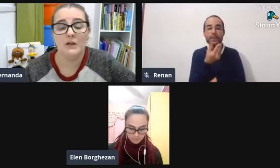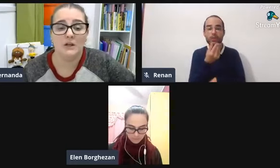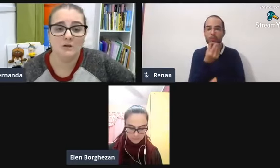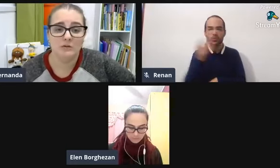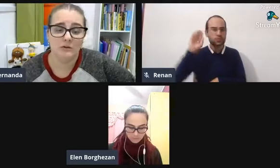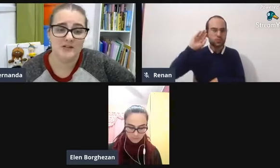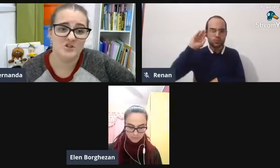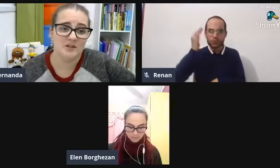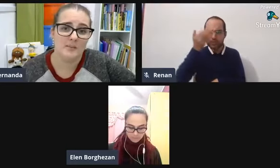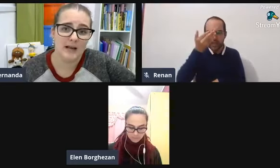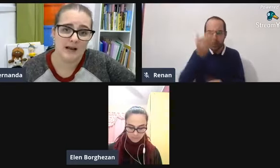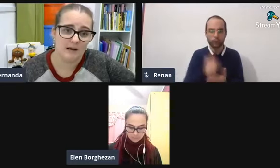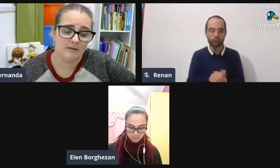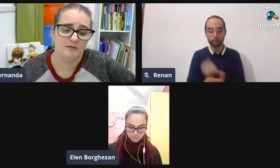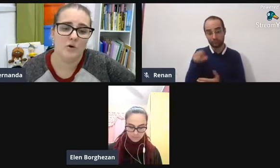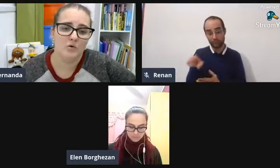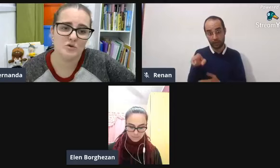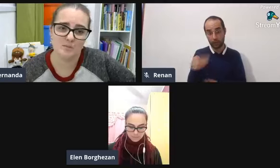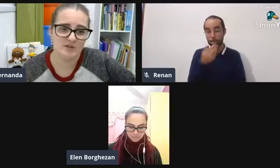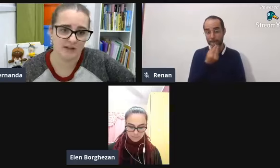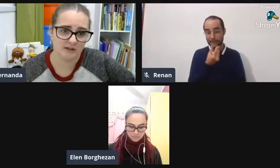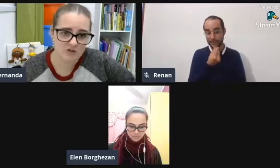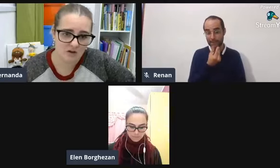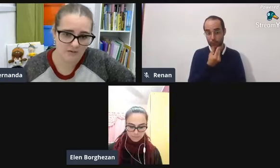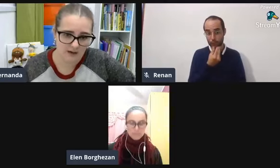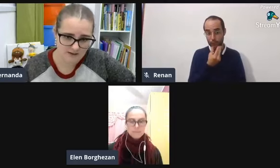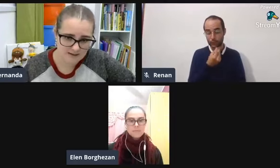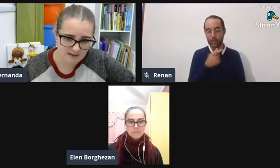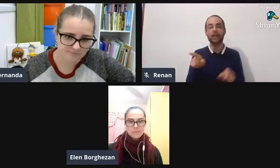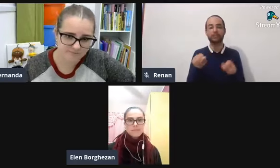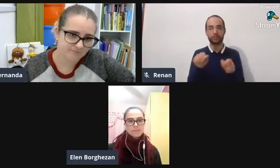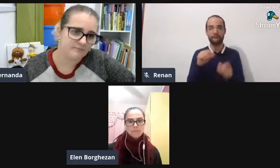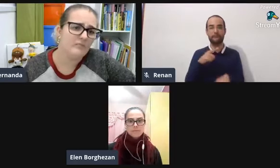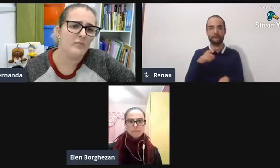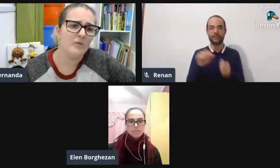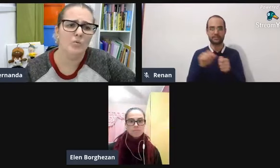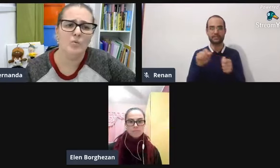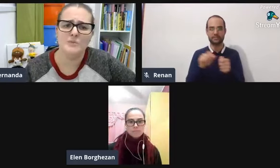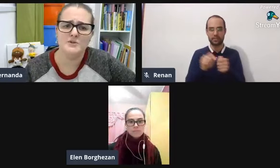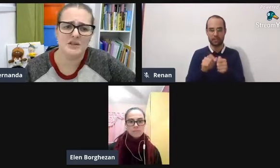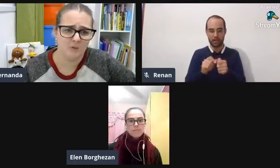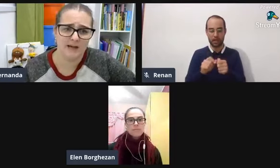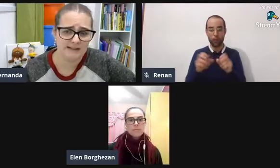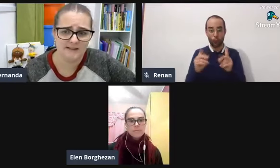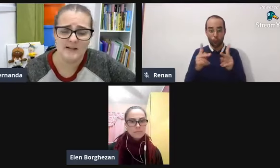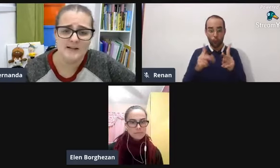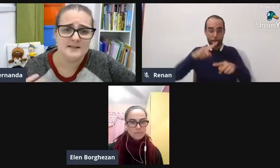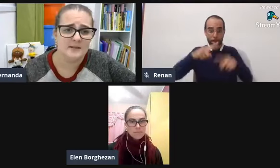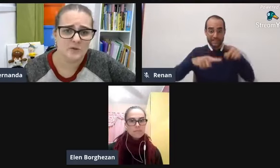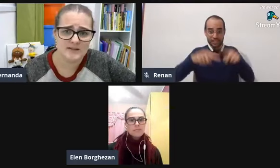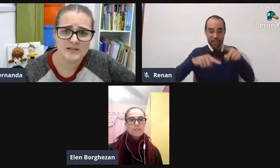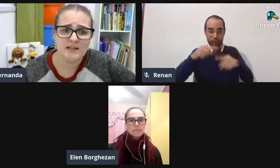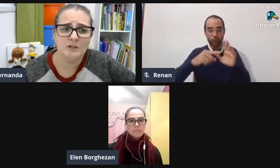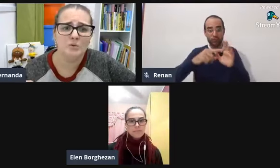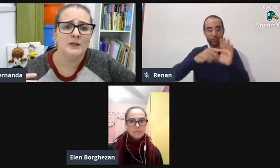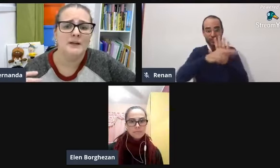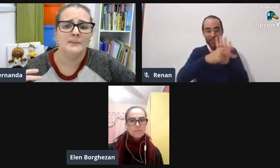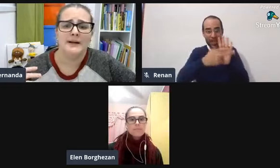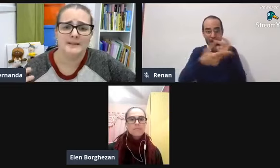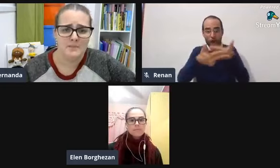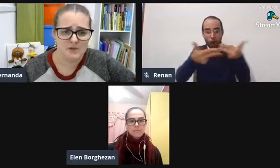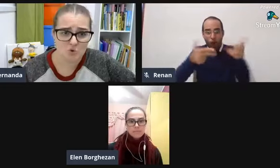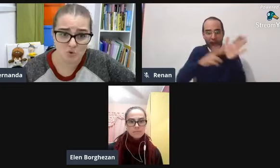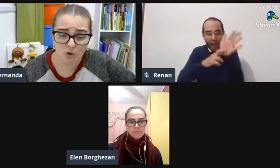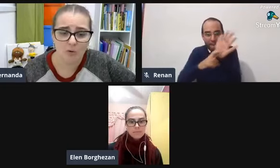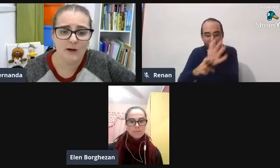com o menino, a gente trabalhava com os objetos de referência, um objeto para cada situação,